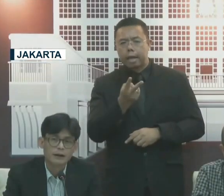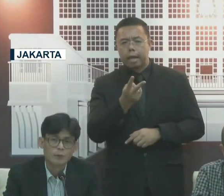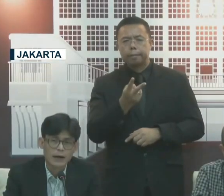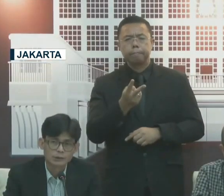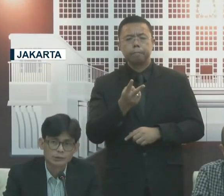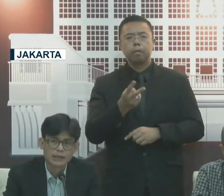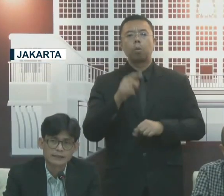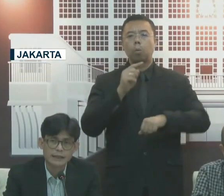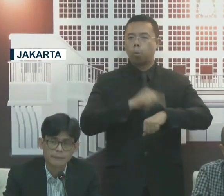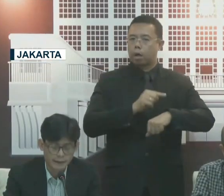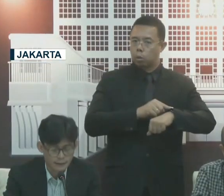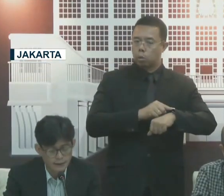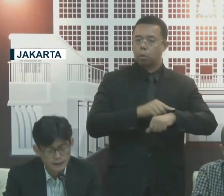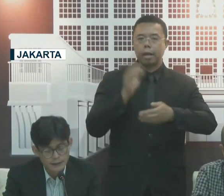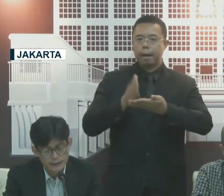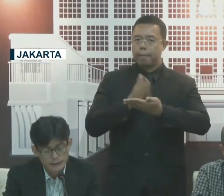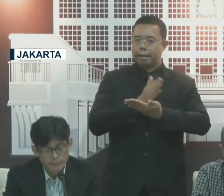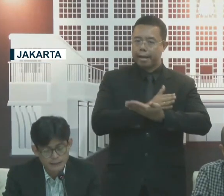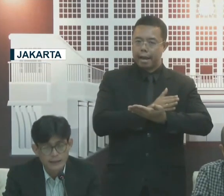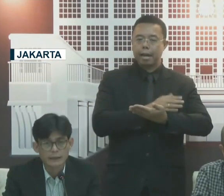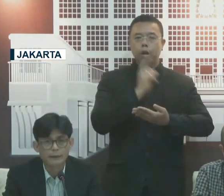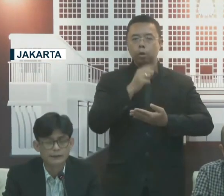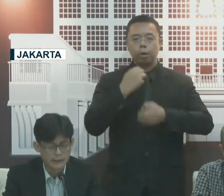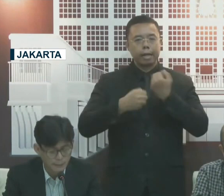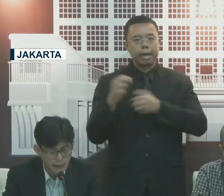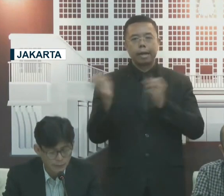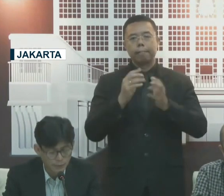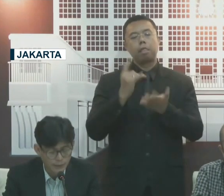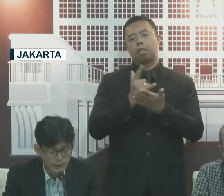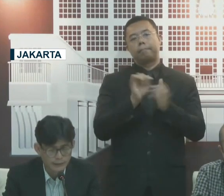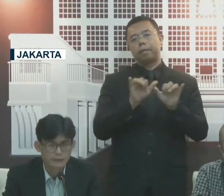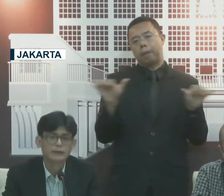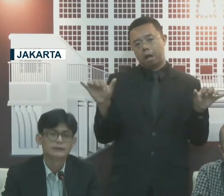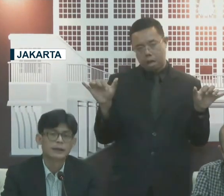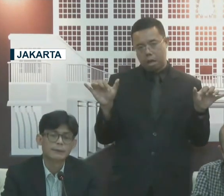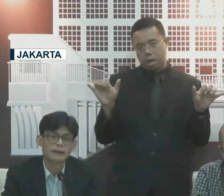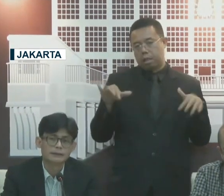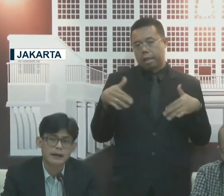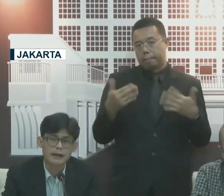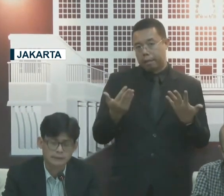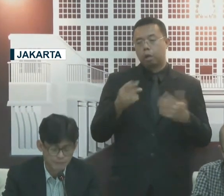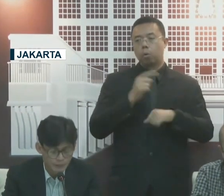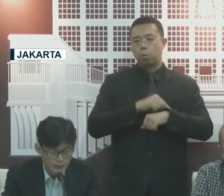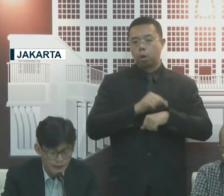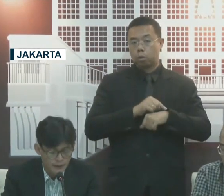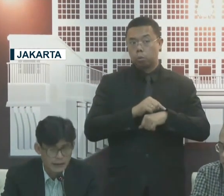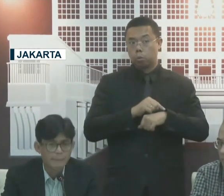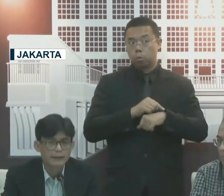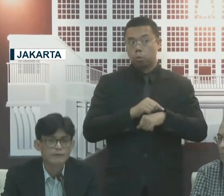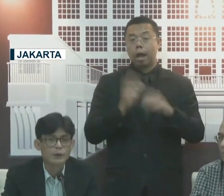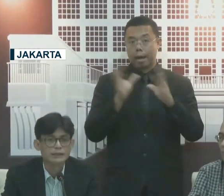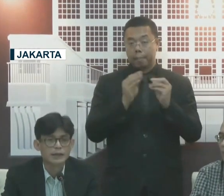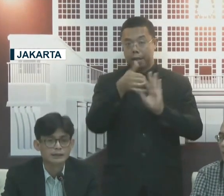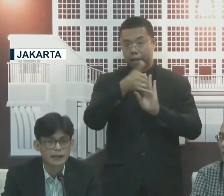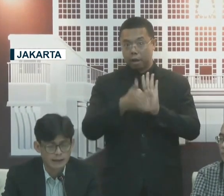eh waktu dan segmen e dari pelaksanaan debat tidak mengalami perubahan tetapi pada saat ee